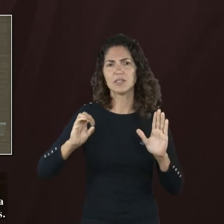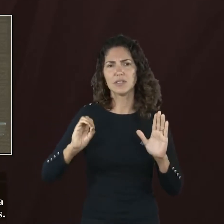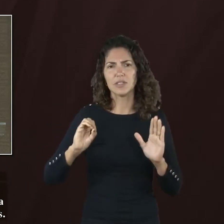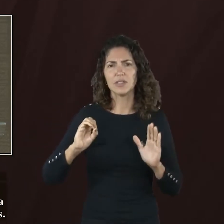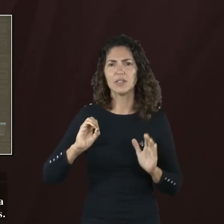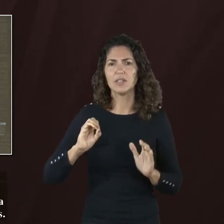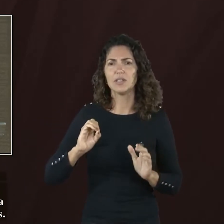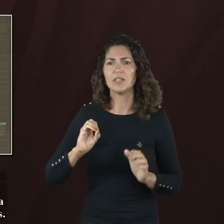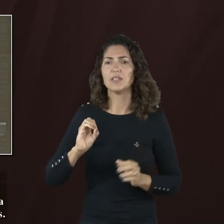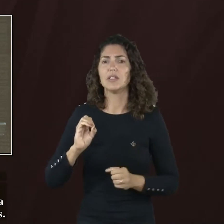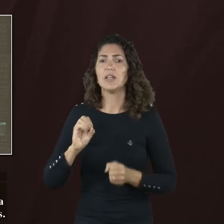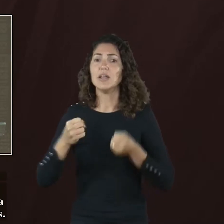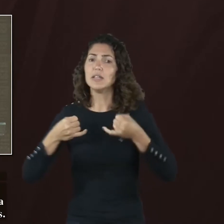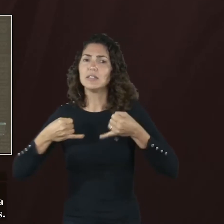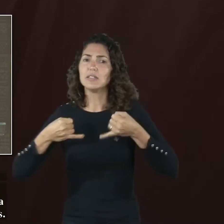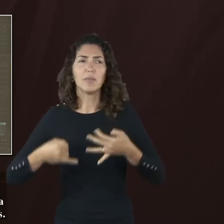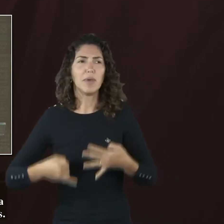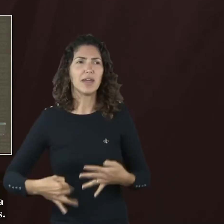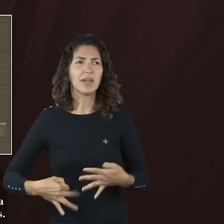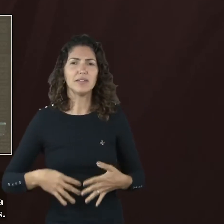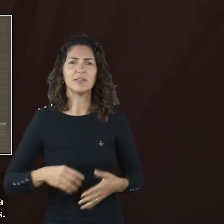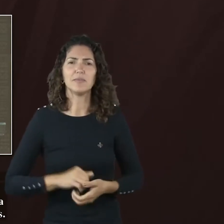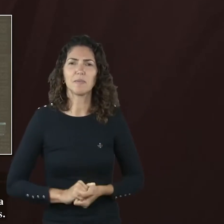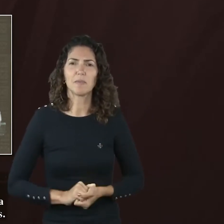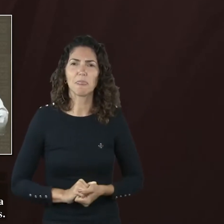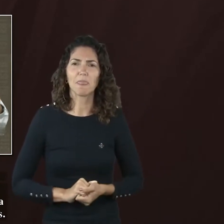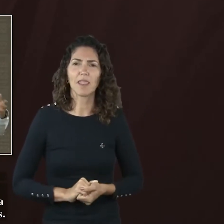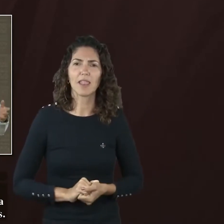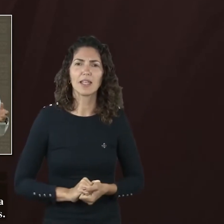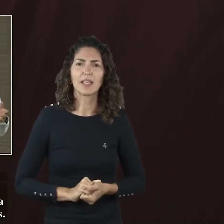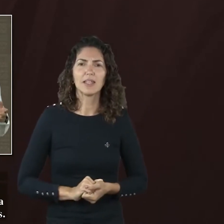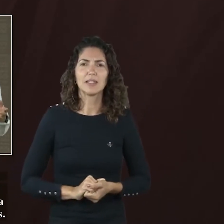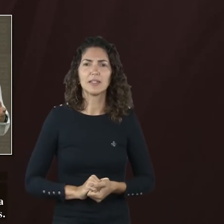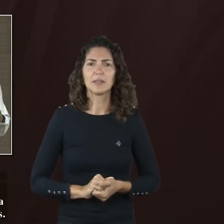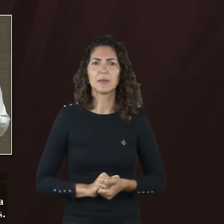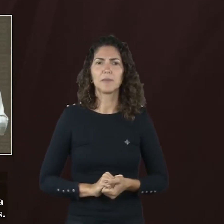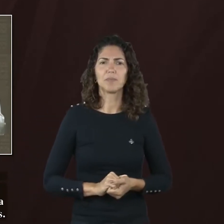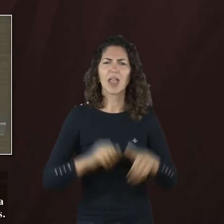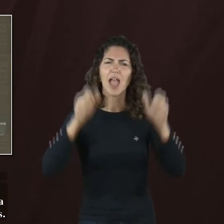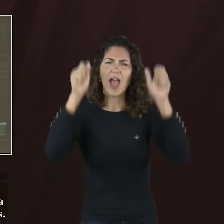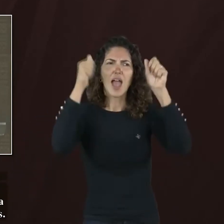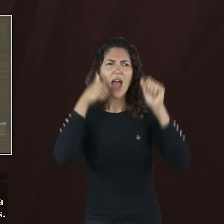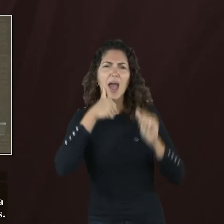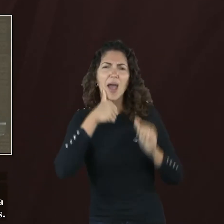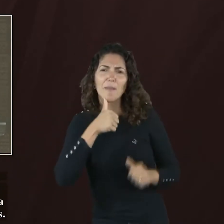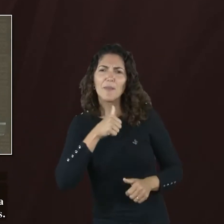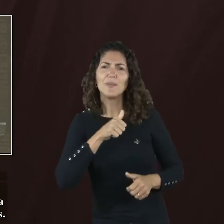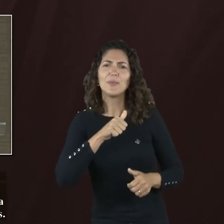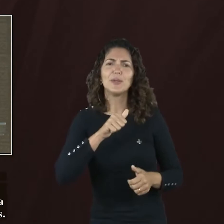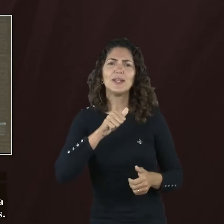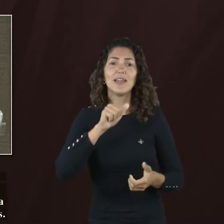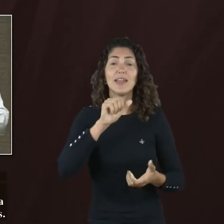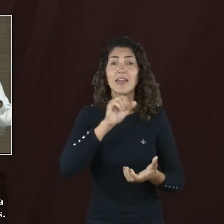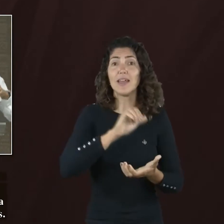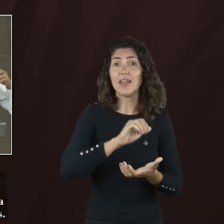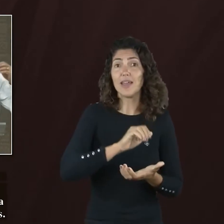de milhares de milhares. Irmãos, temos que pregar evangelho, porque essa é a promessa para a igreja. A igreja será a